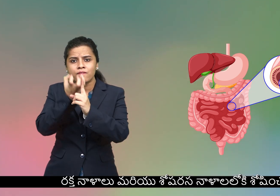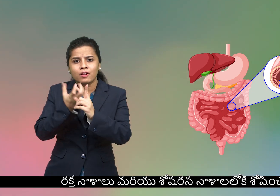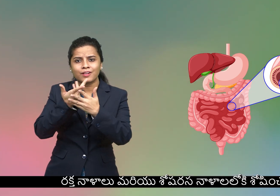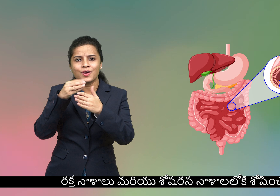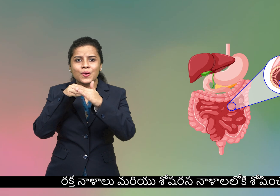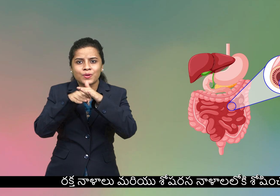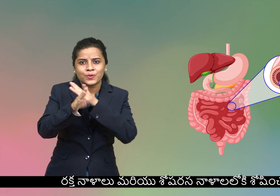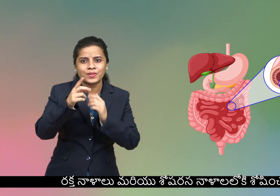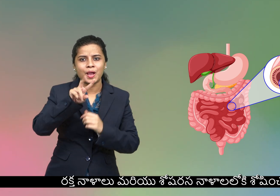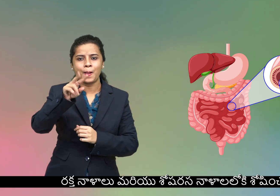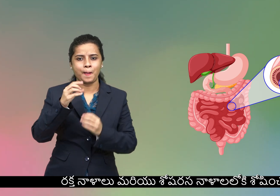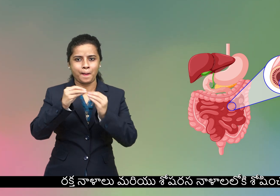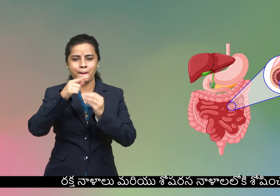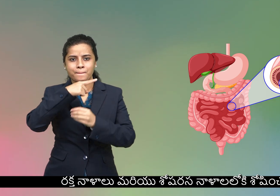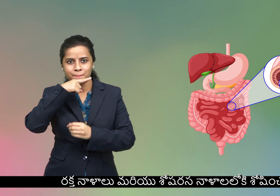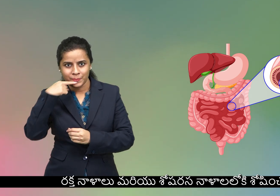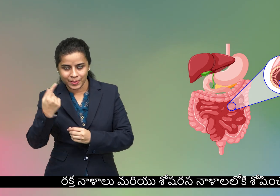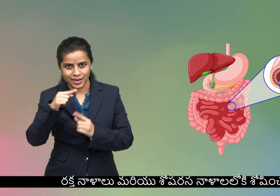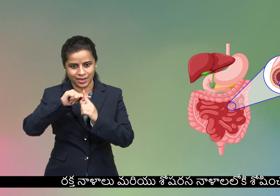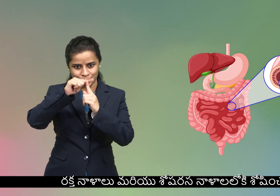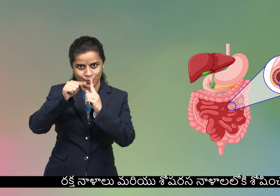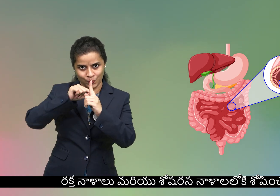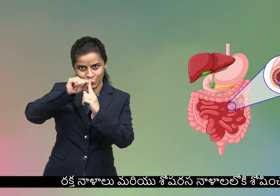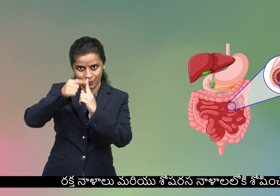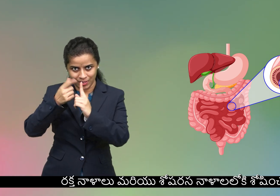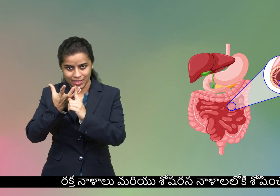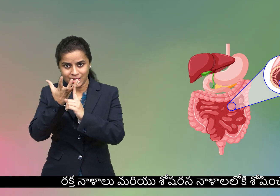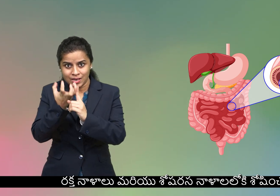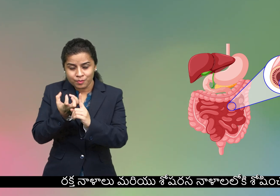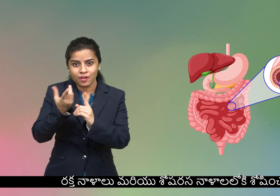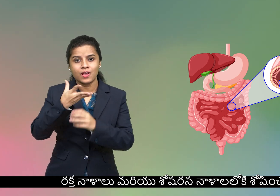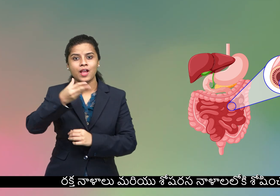మరియు శోషరస నాళాలలోకి శోషించబడతాయి.